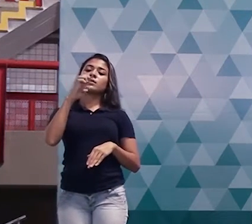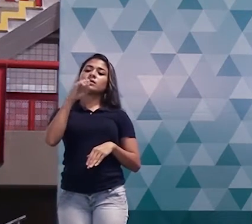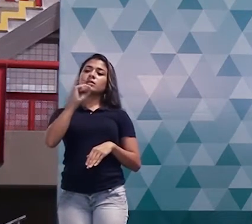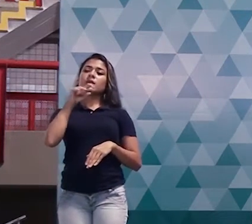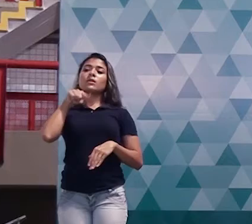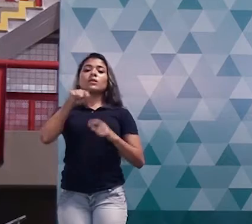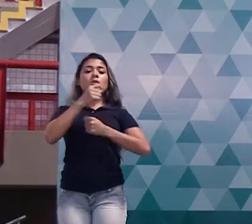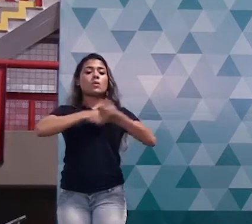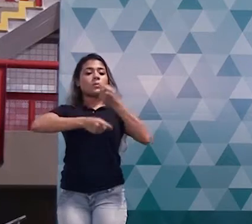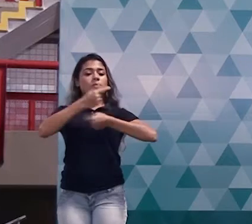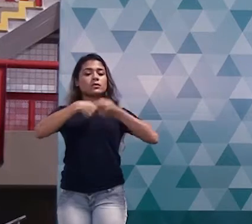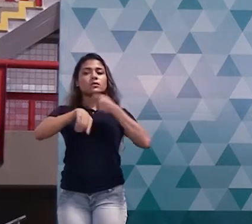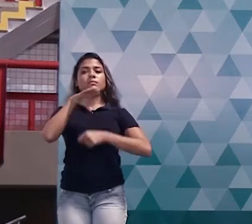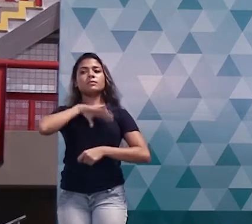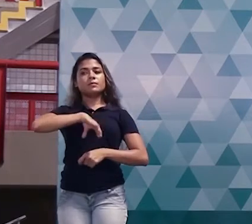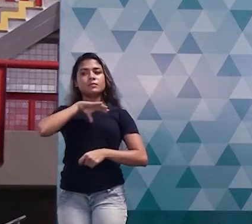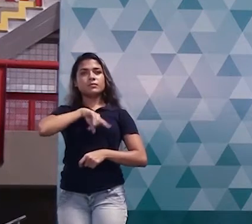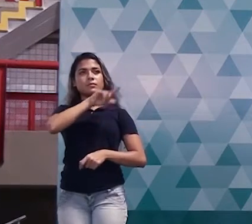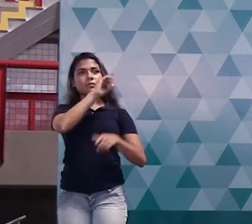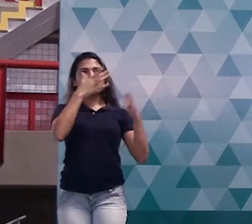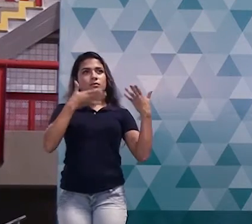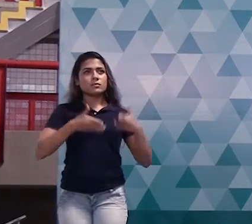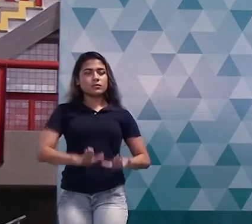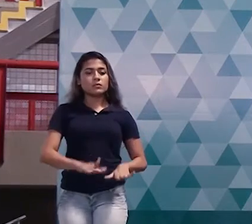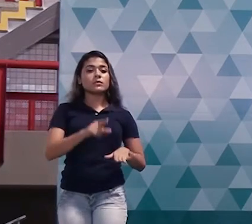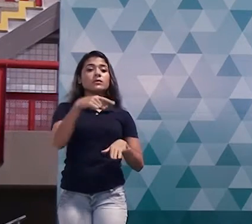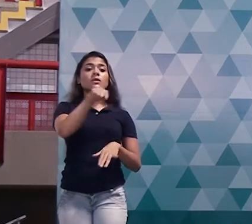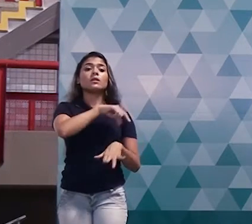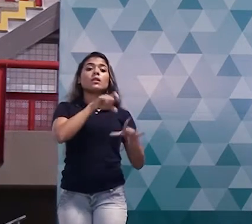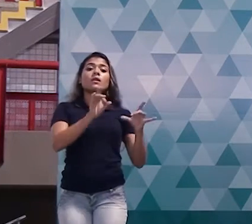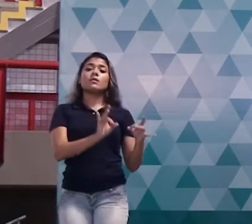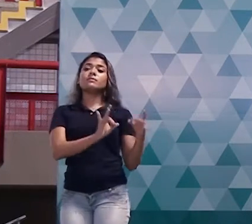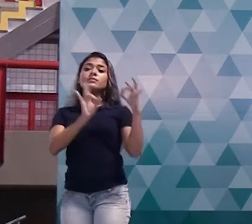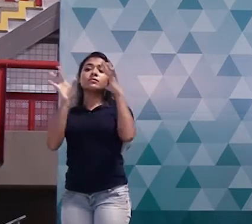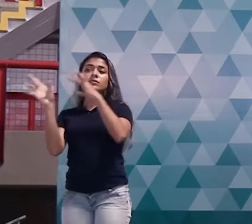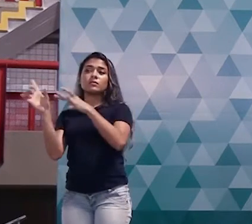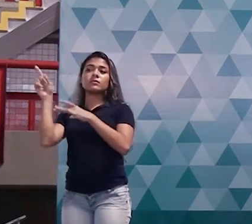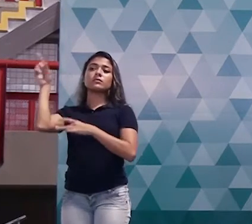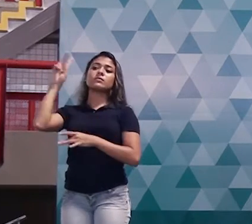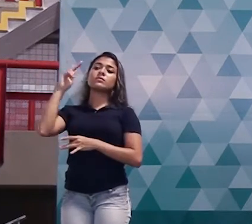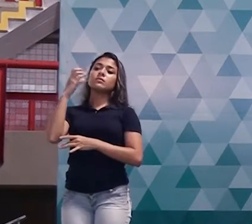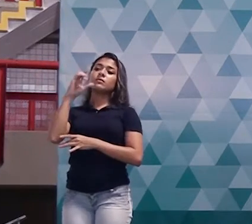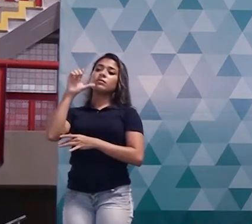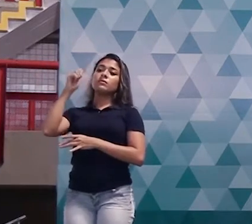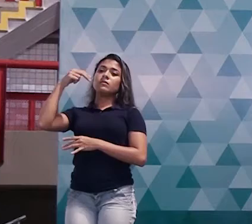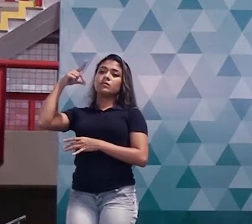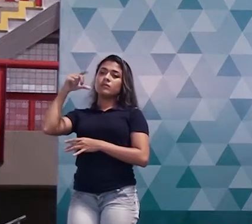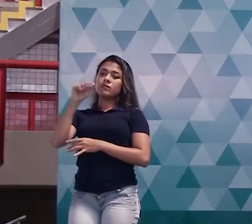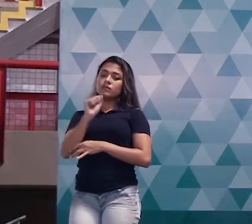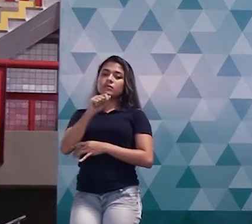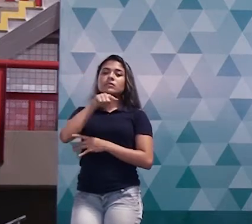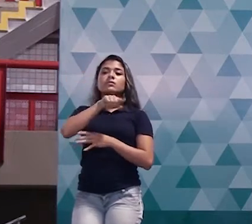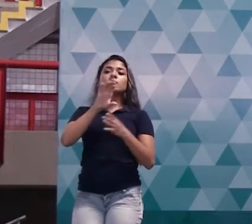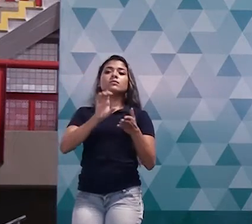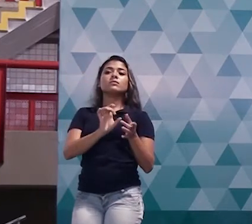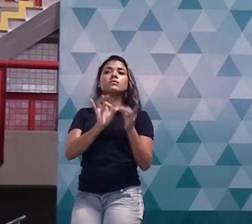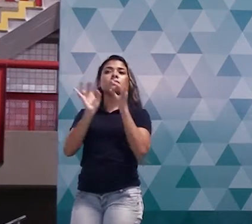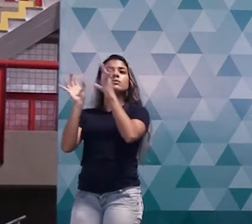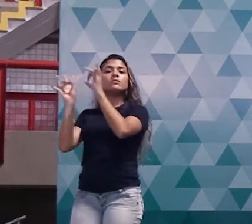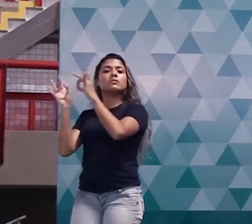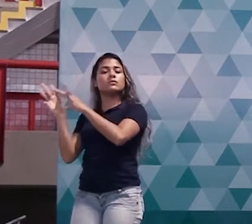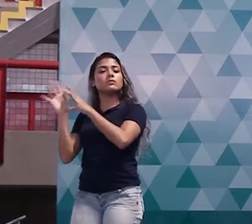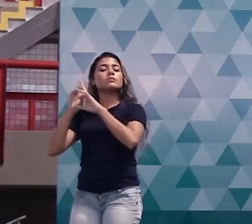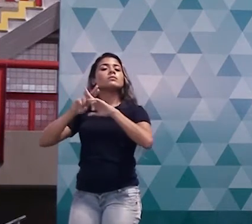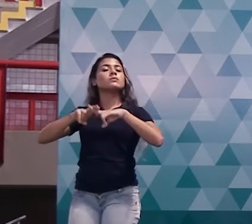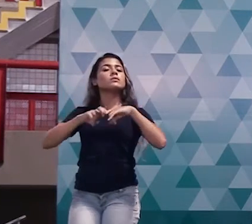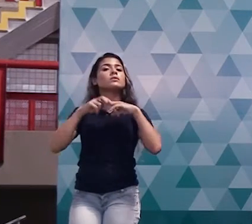portugueses vendiam essa produção para os holandeses. E quem vai refinar e distribuir o açúcar brasileiro na Europa